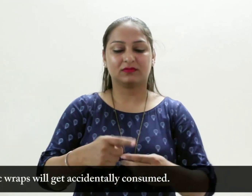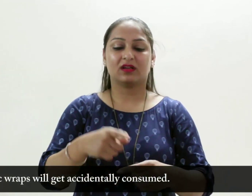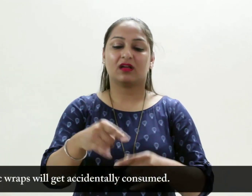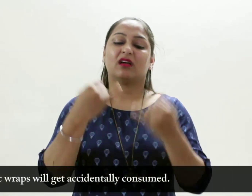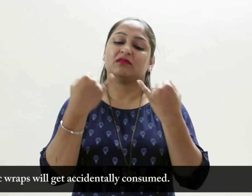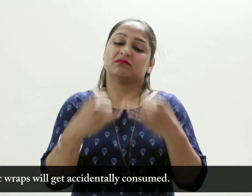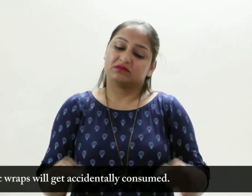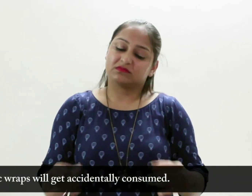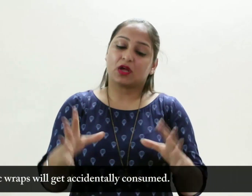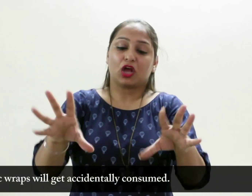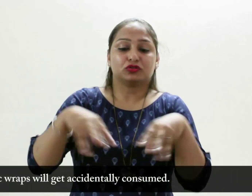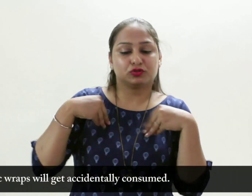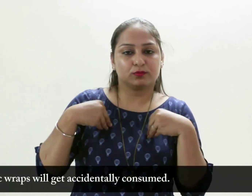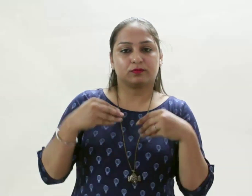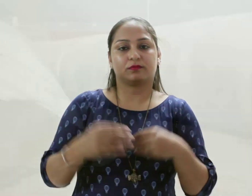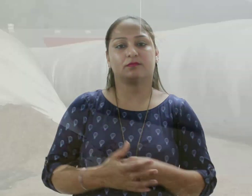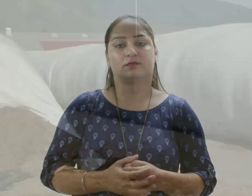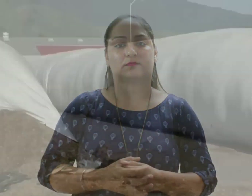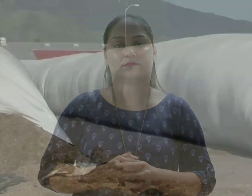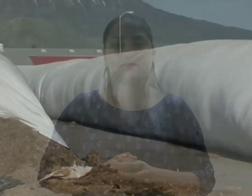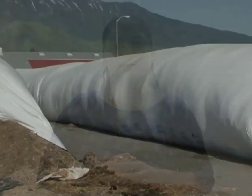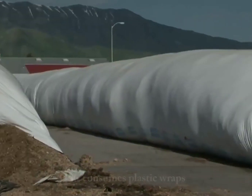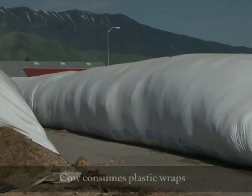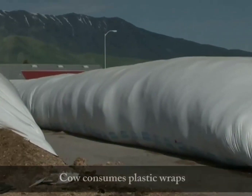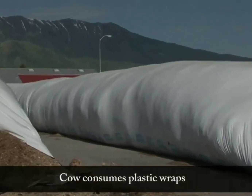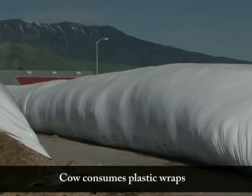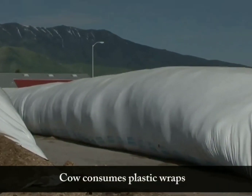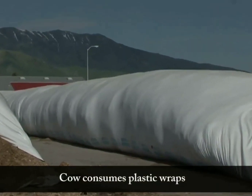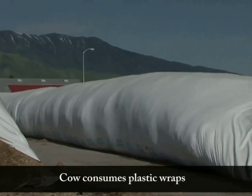प्लास्टिक रैप्स का सेवन गलती से हो जाएगा।